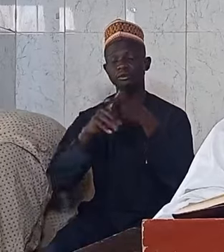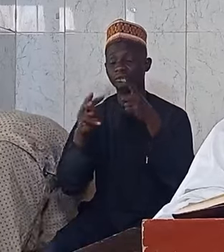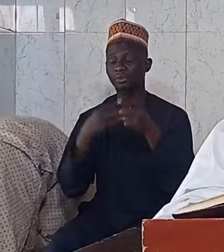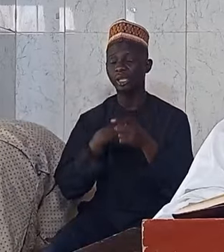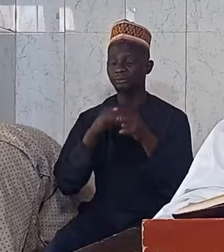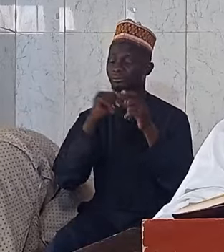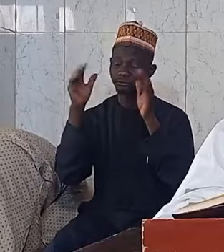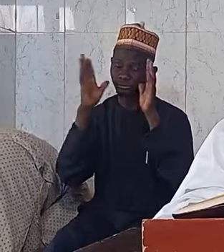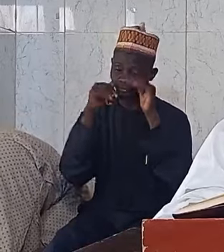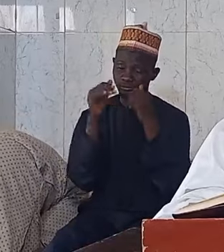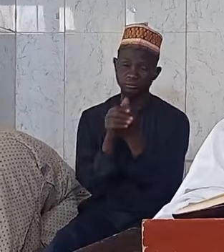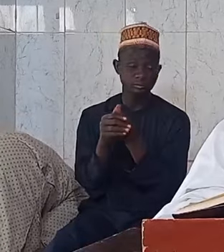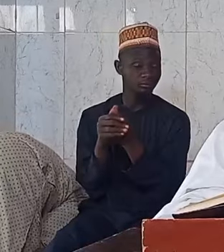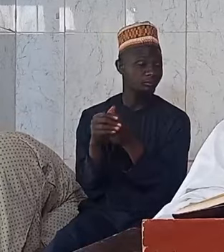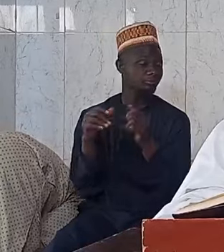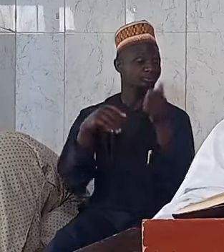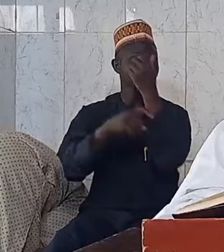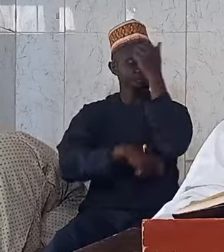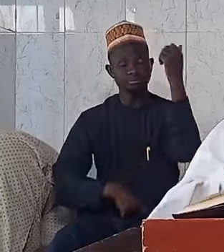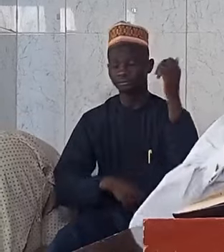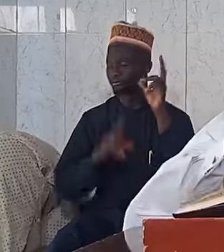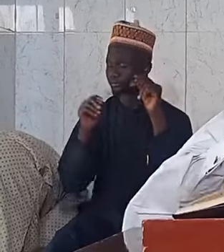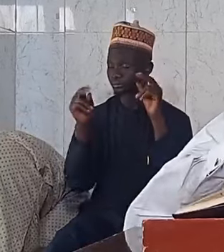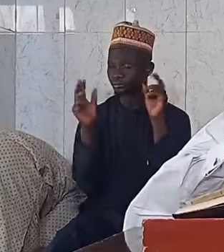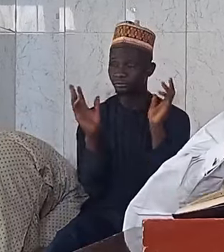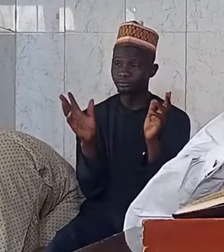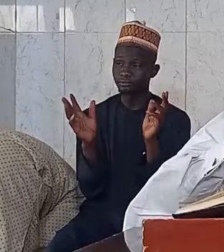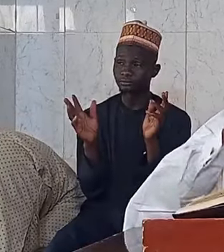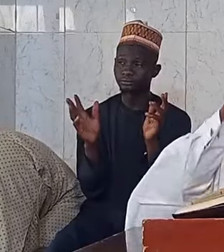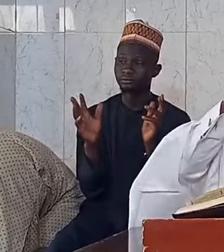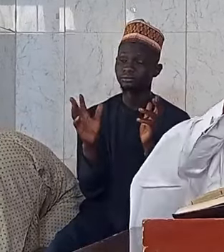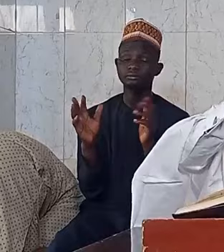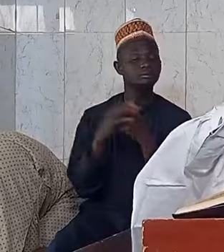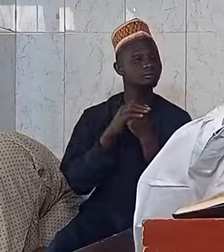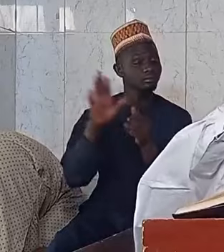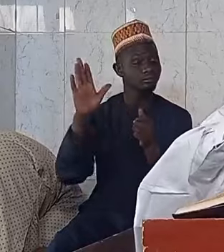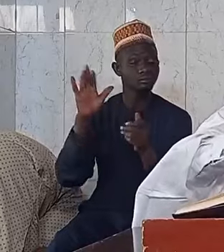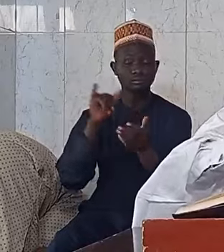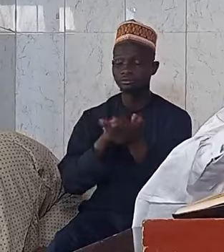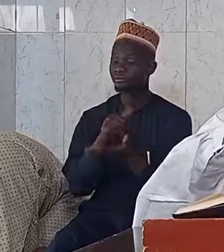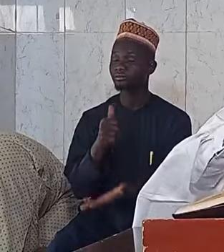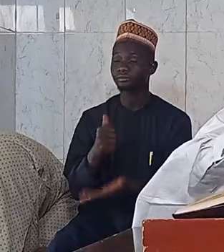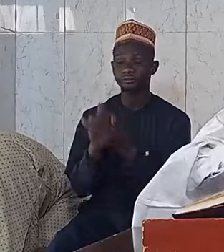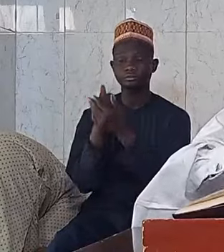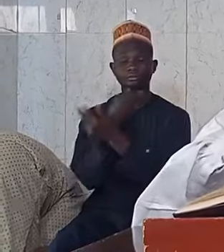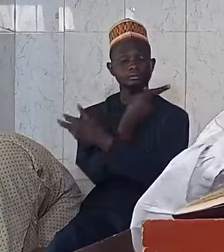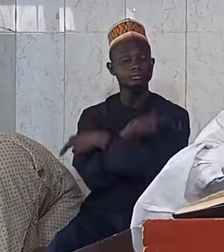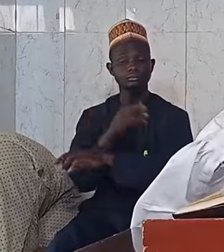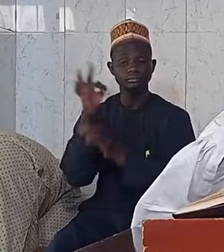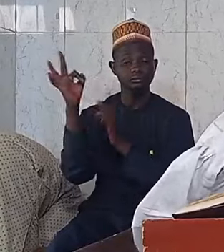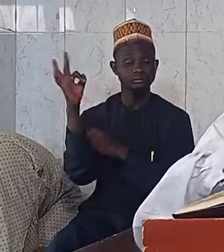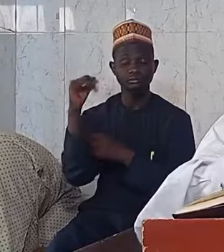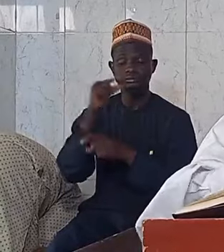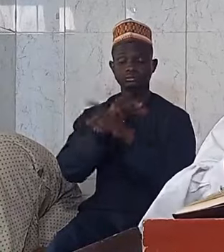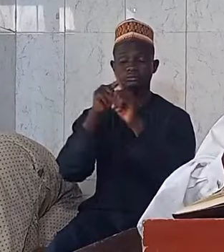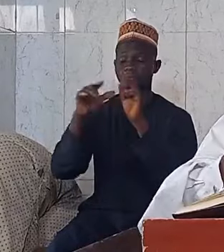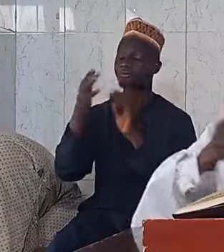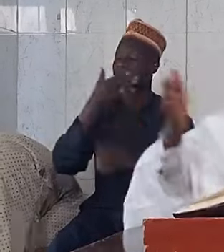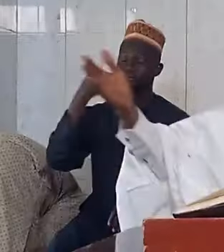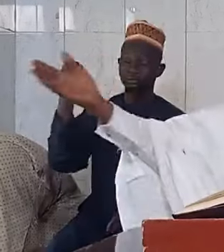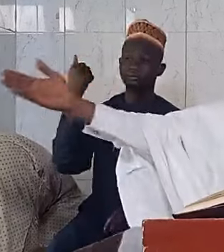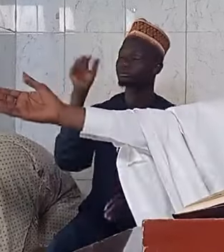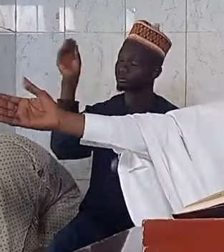kafirai ya cizge su ya timbuke su ba a'a bayan cewa akwai taimakon addinin Allah da daukaka addinin Allah